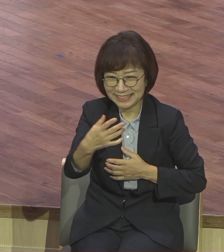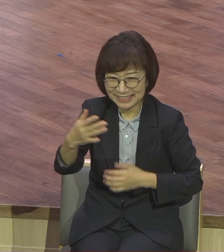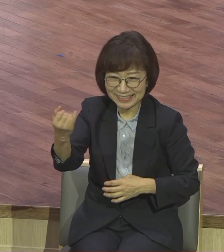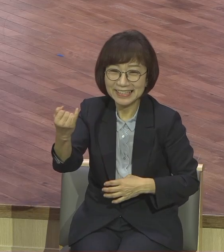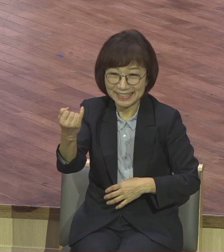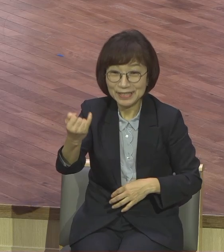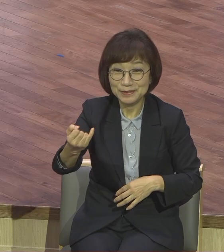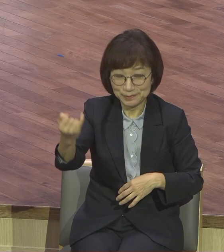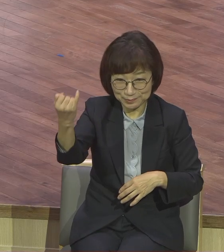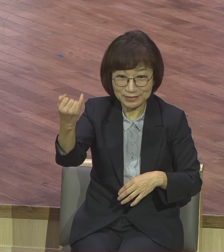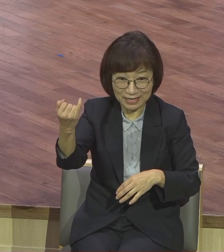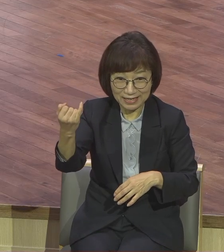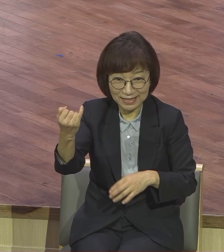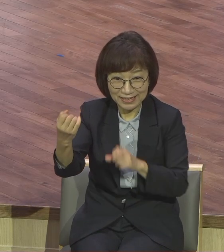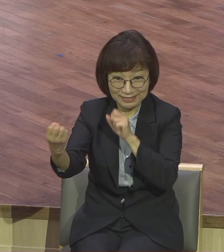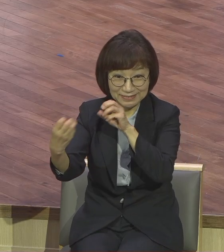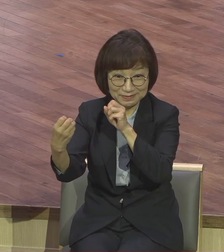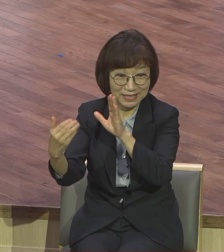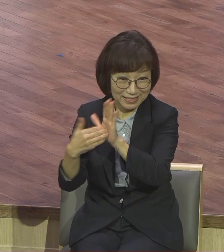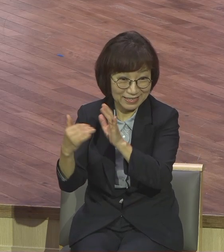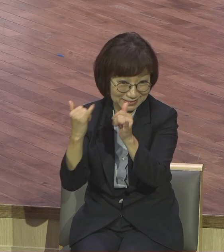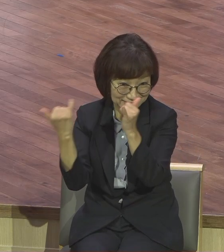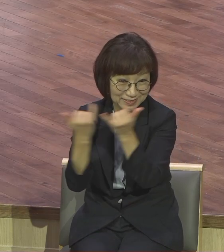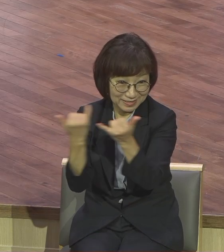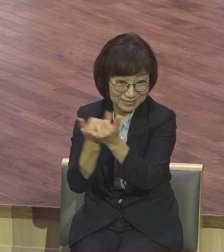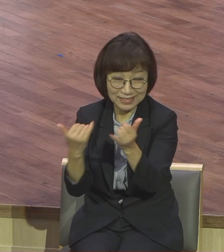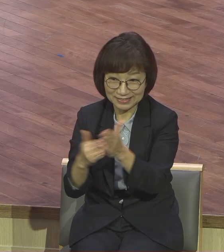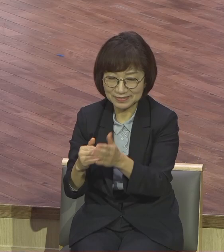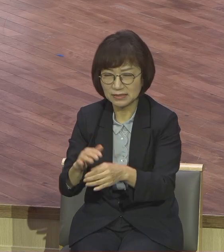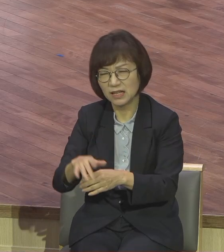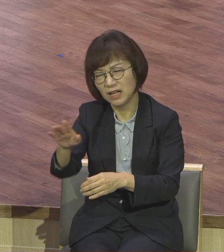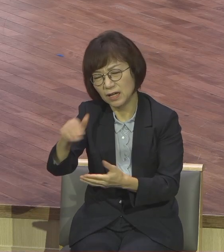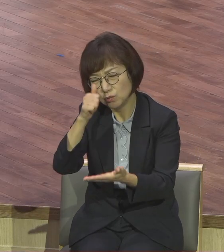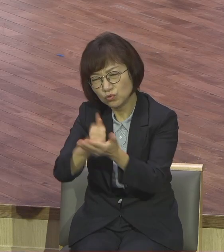죄가 많아서 말하지 마세요. 죄 없는 사람 어디 있어요?